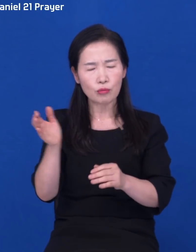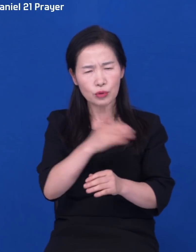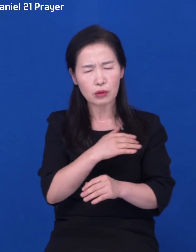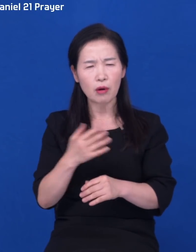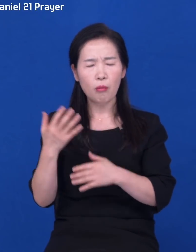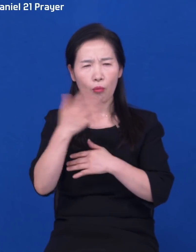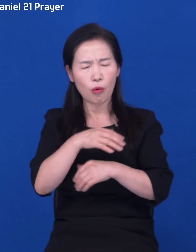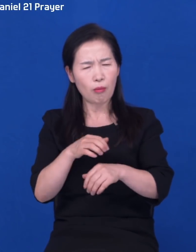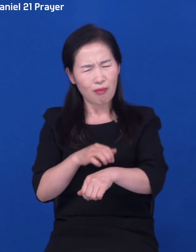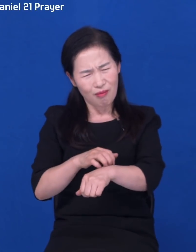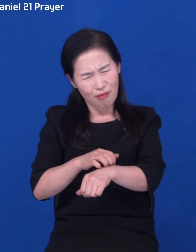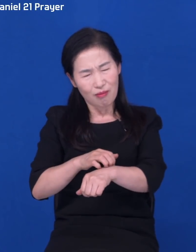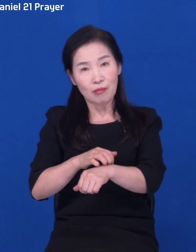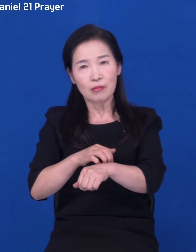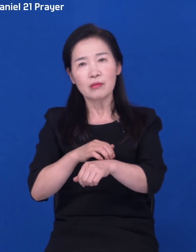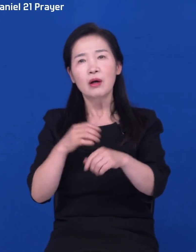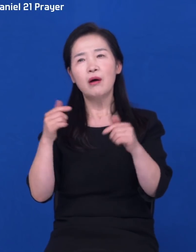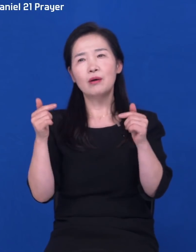거예요.